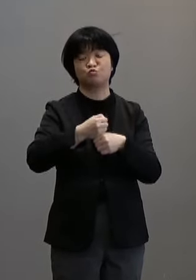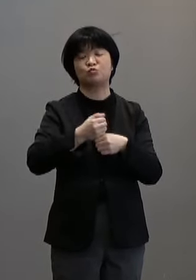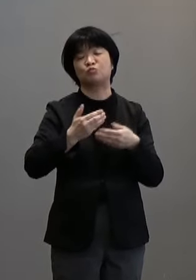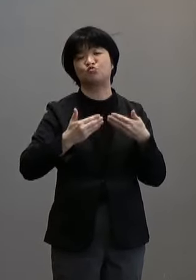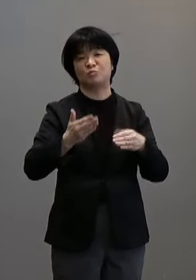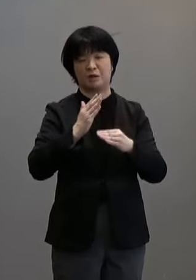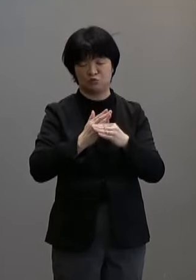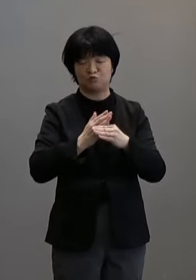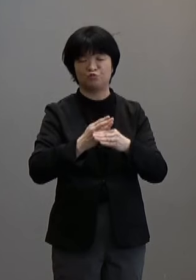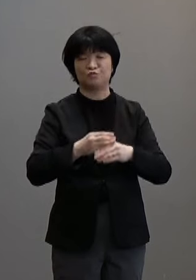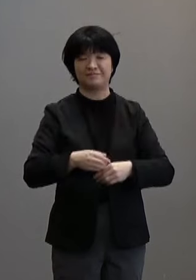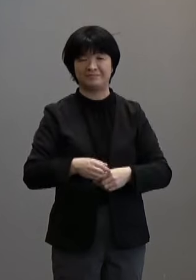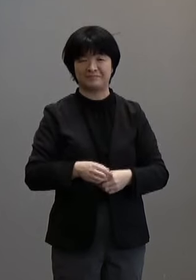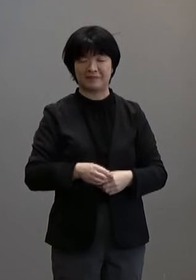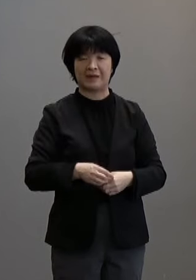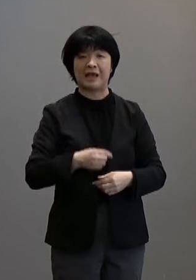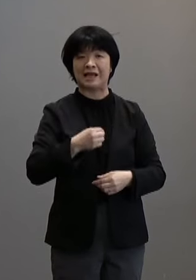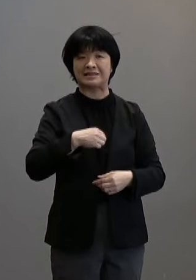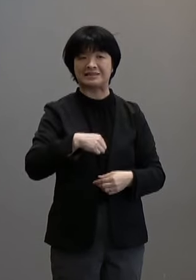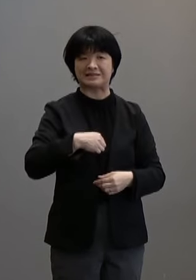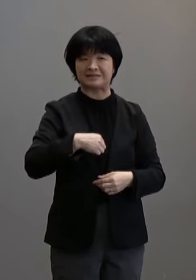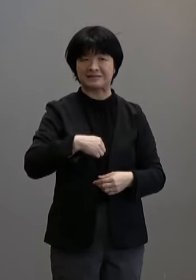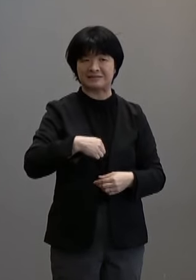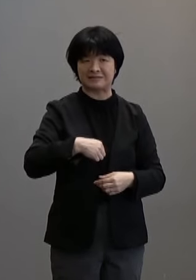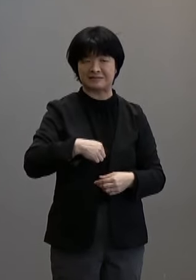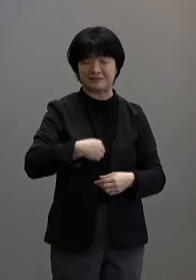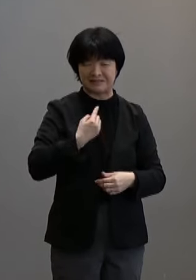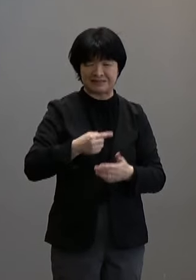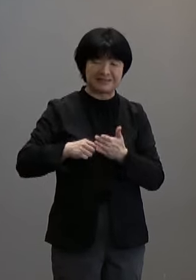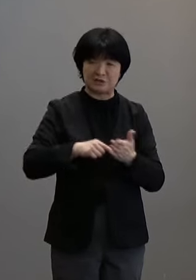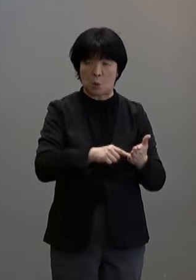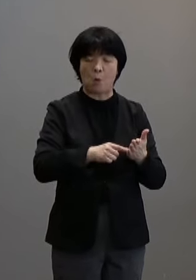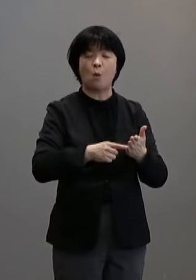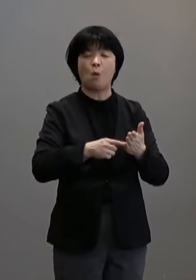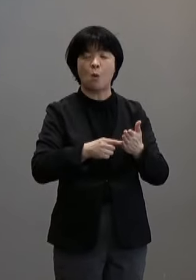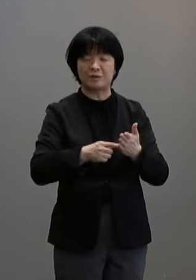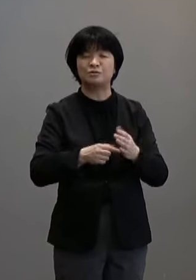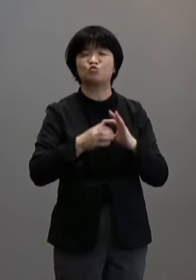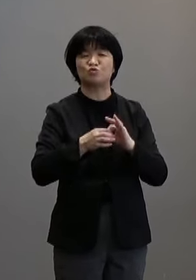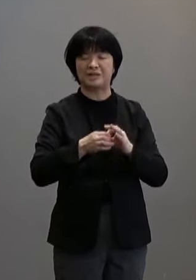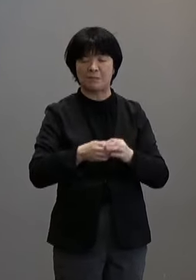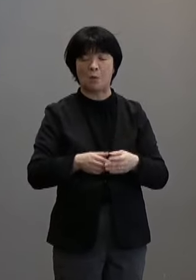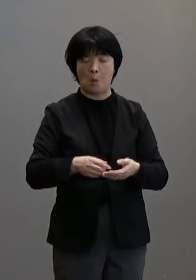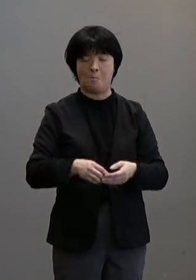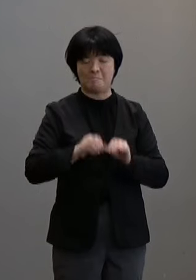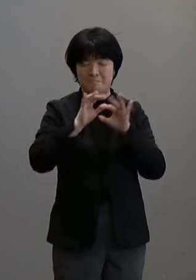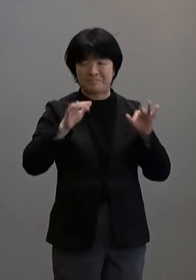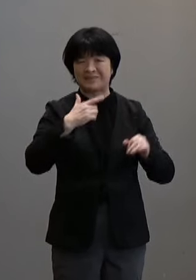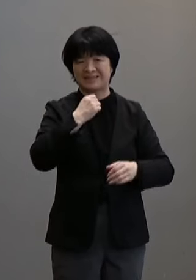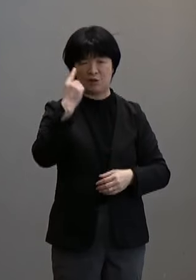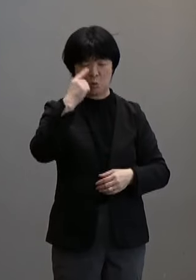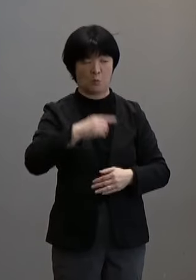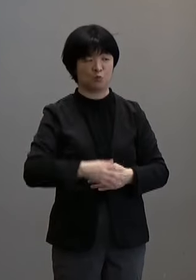の、強化、このあたりも我々としてできることをやっていきたいと思います。 ありがとうございます。